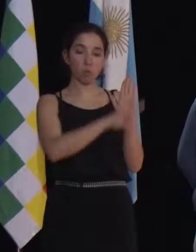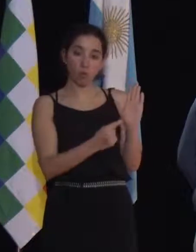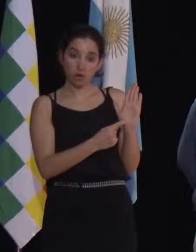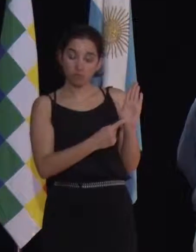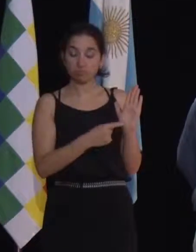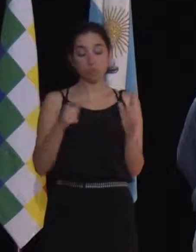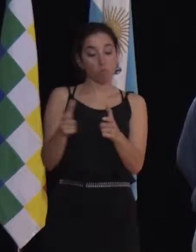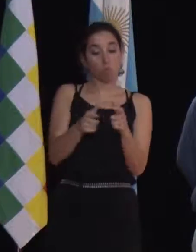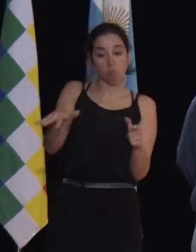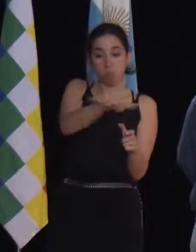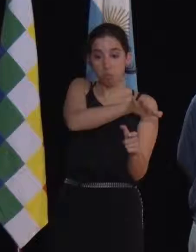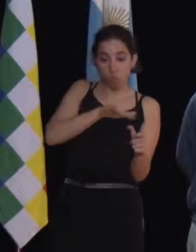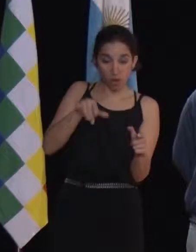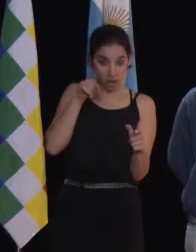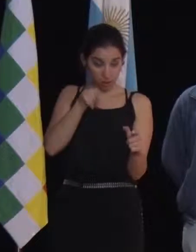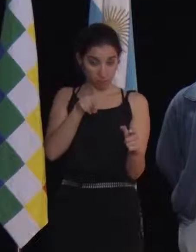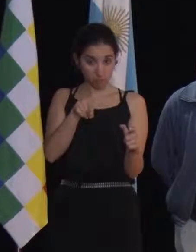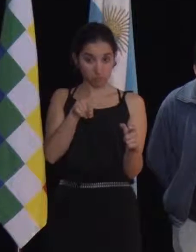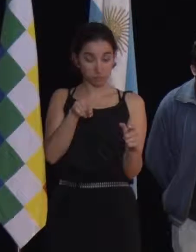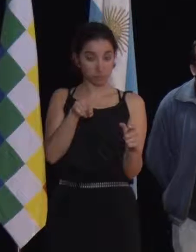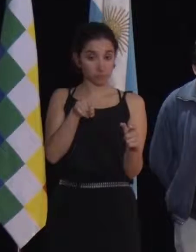pueblo lo social y culturalmente